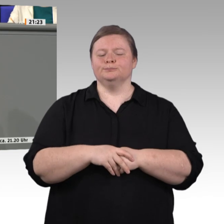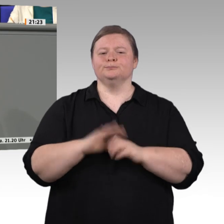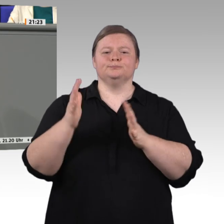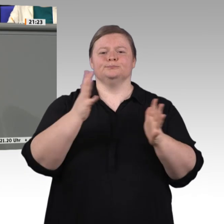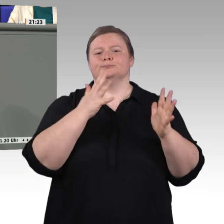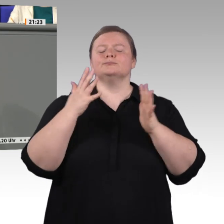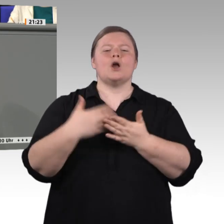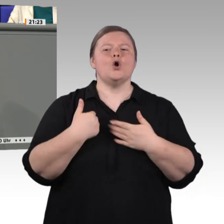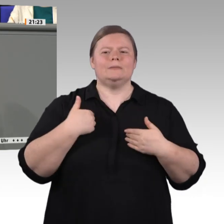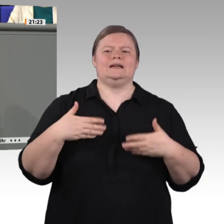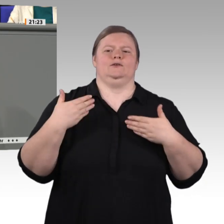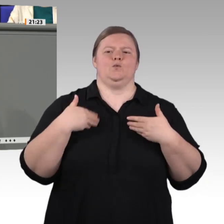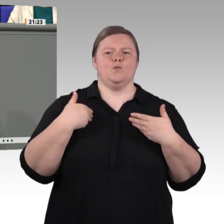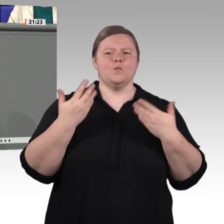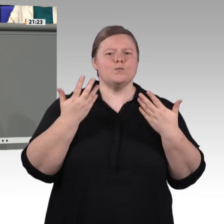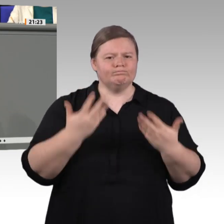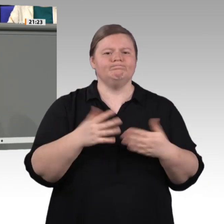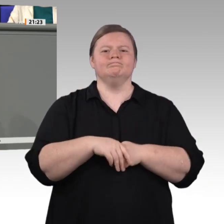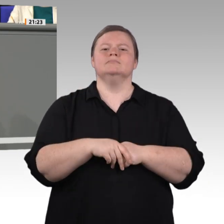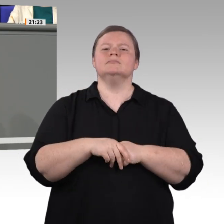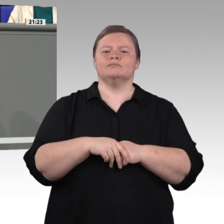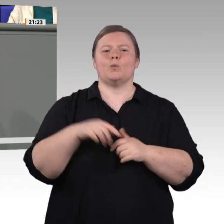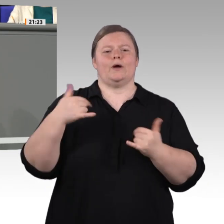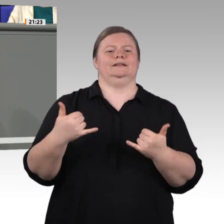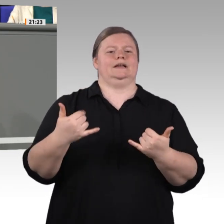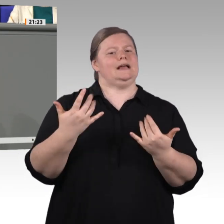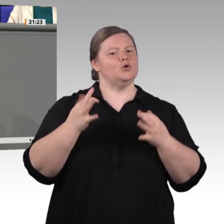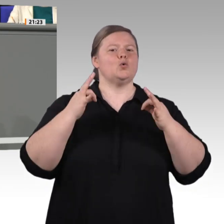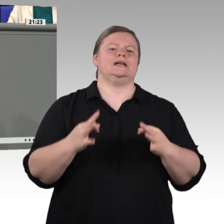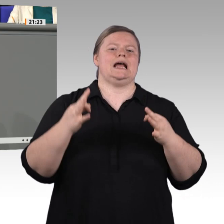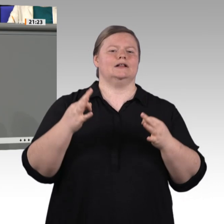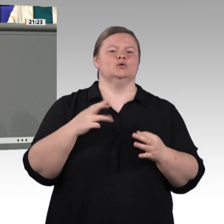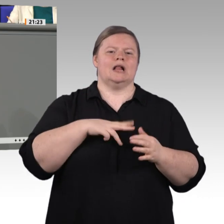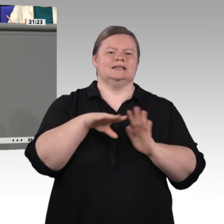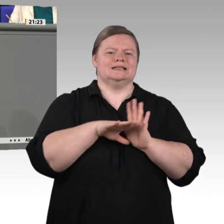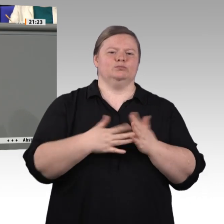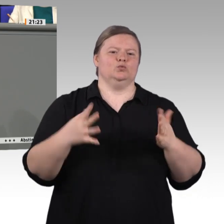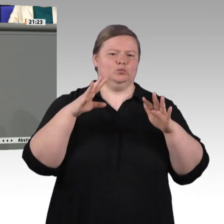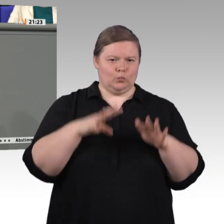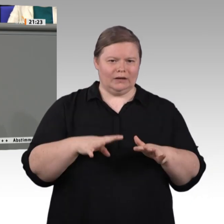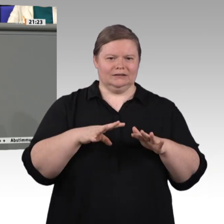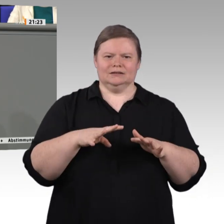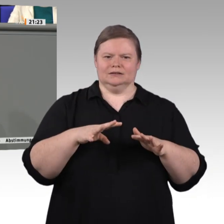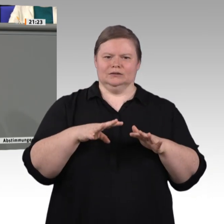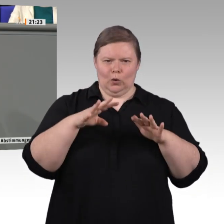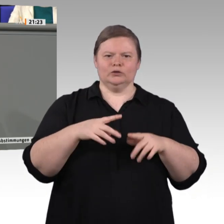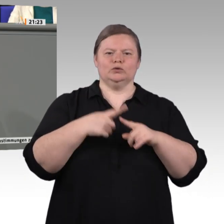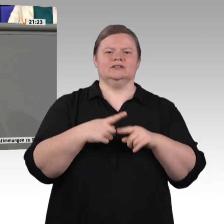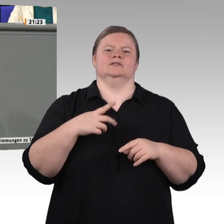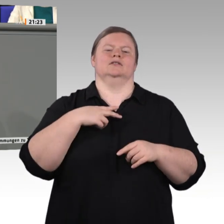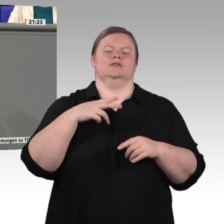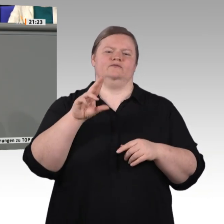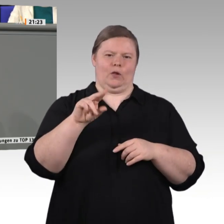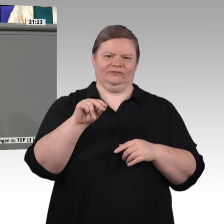Und natürlich machen wir damit einen ganz wichtigen Schritt nach vorne. Denn mit diesem Änderungsgesetz geht es im Kern um